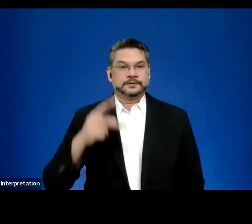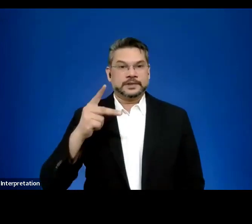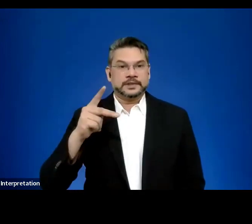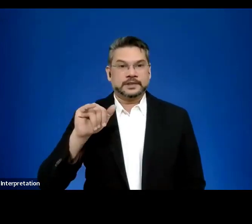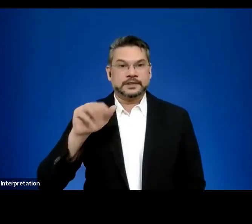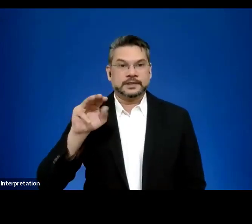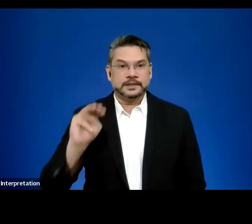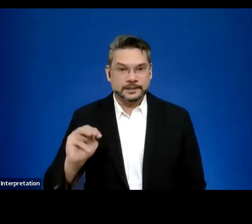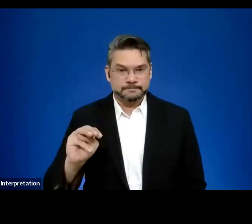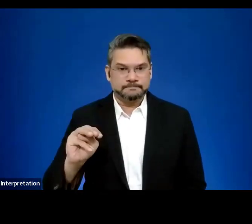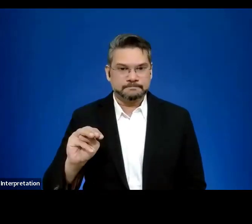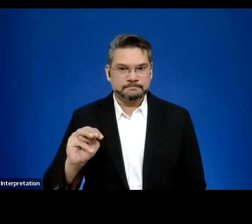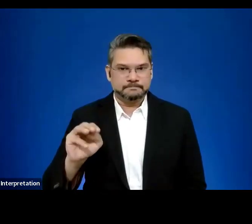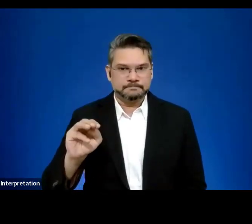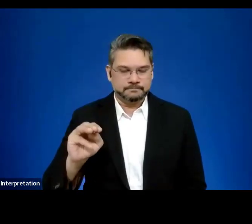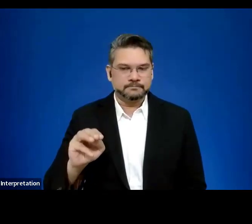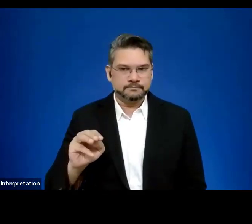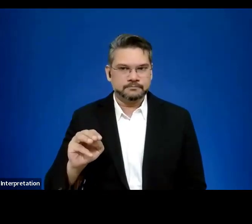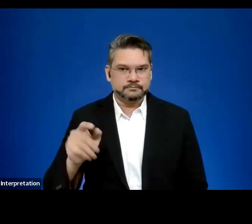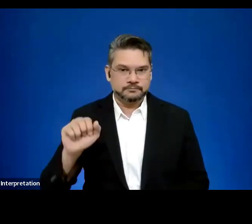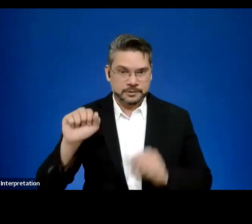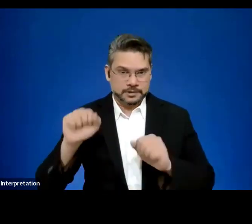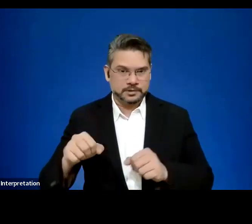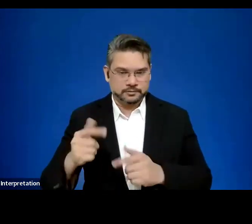我可以邀请，我想邀请